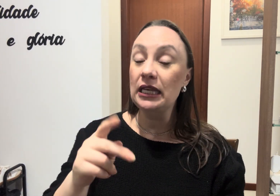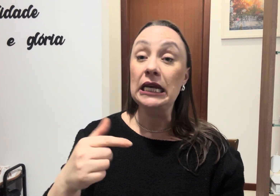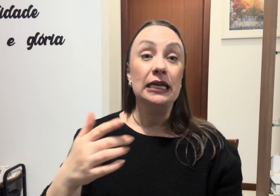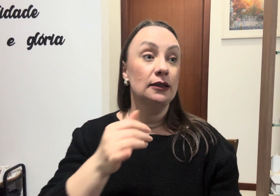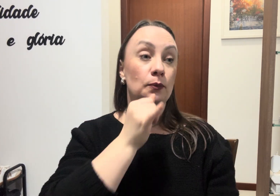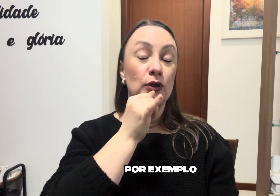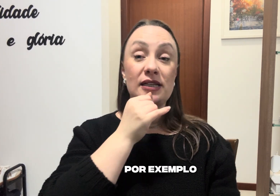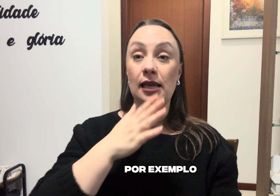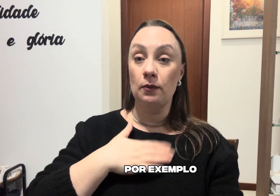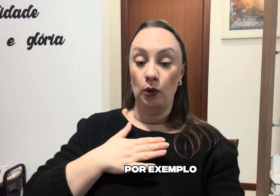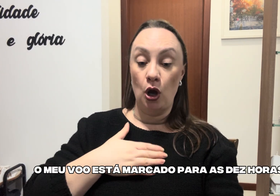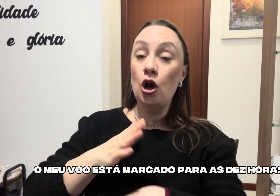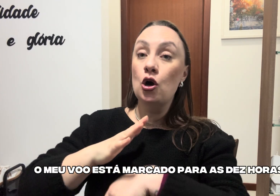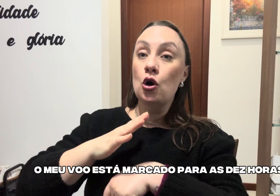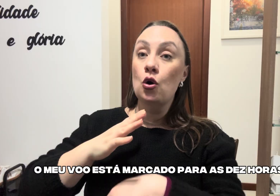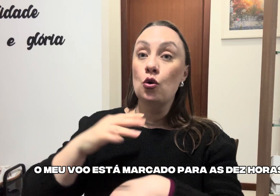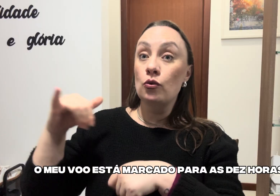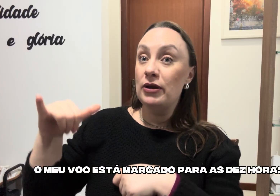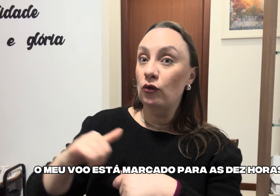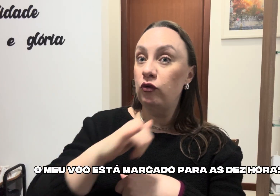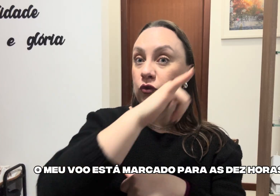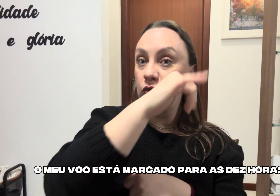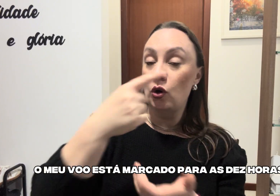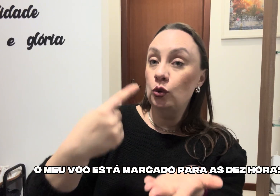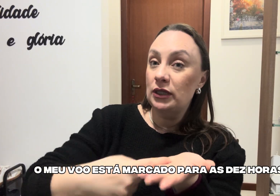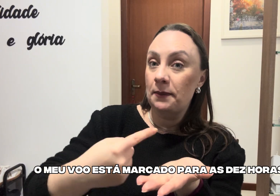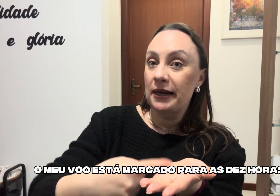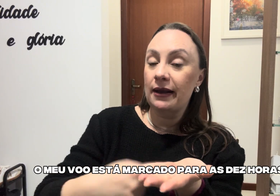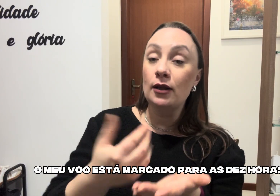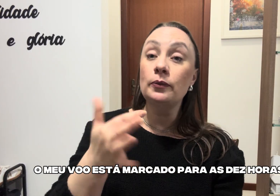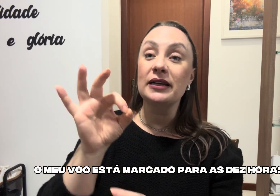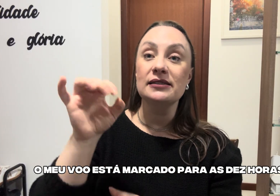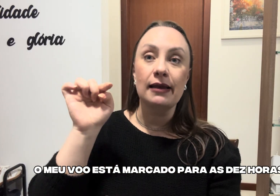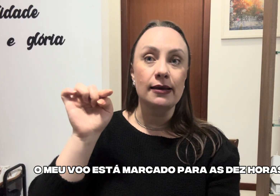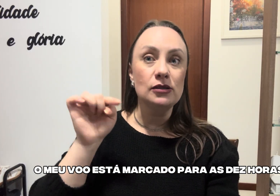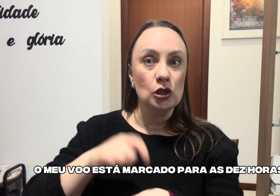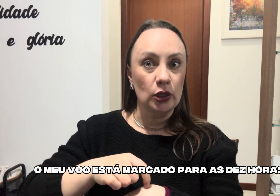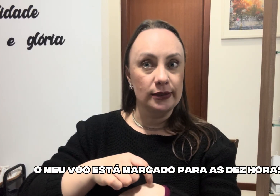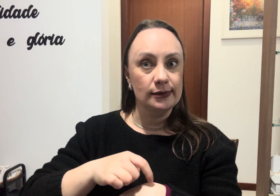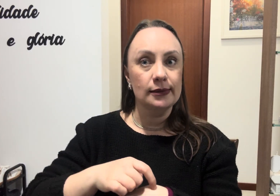ok? Por exemplo, ó, o meu voo tá marcado para as 10 horas.